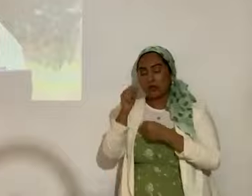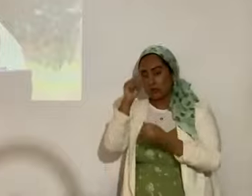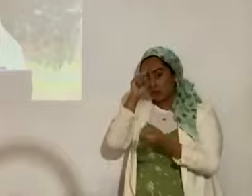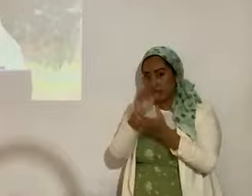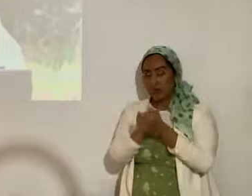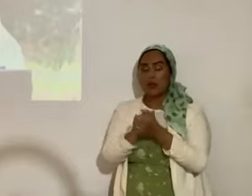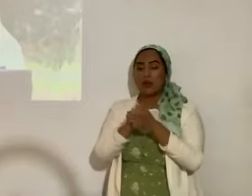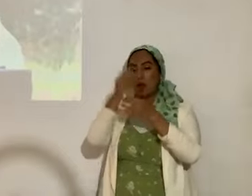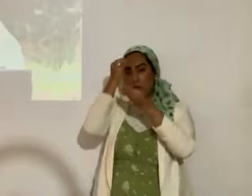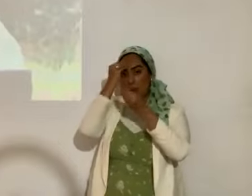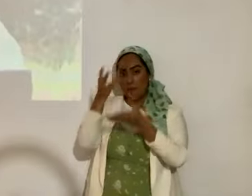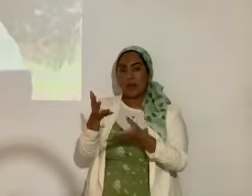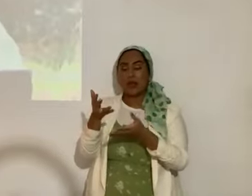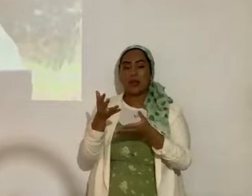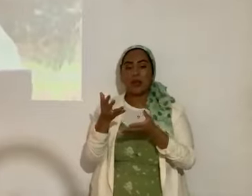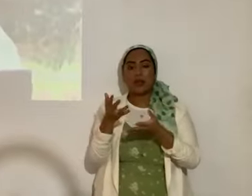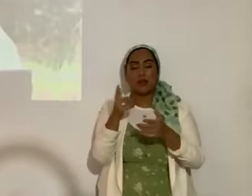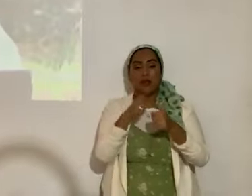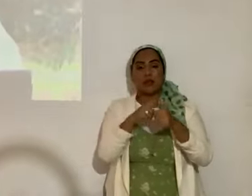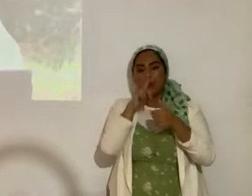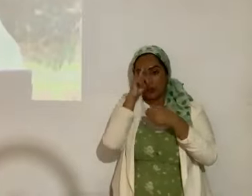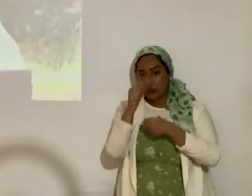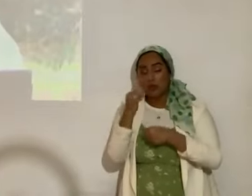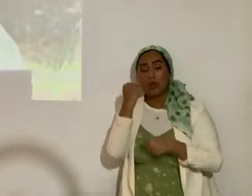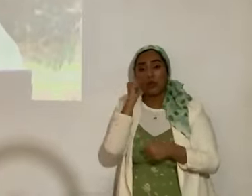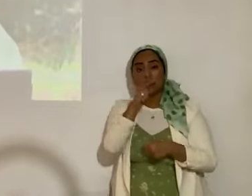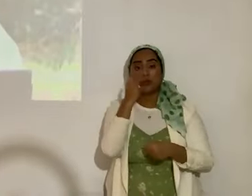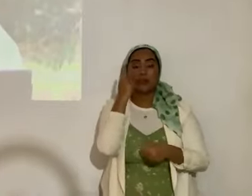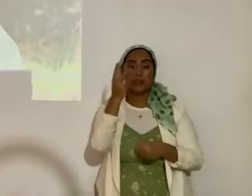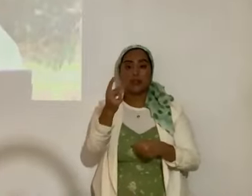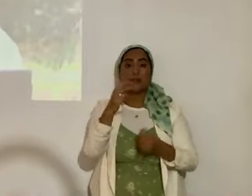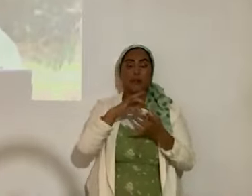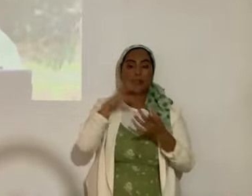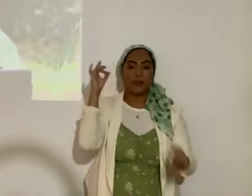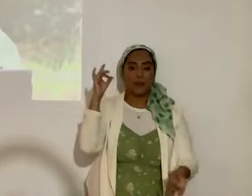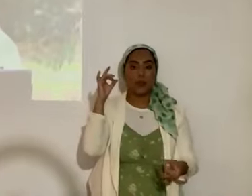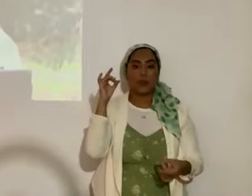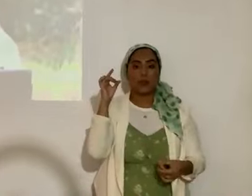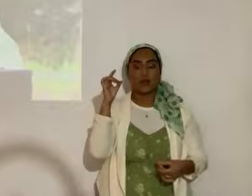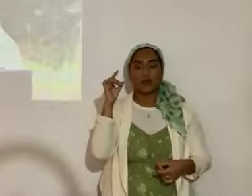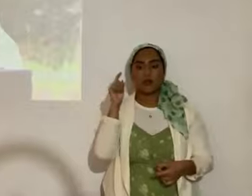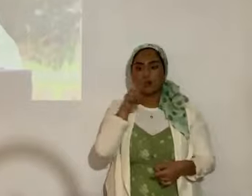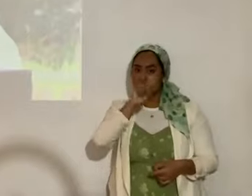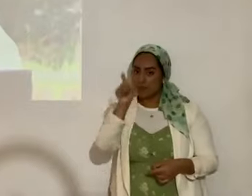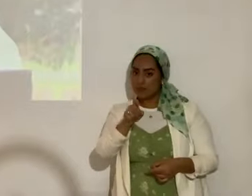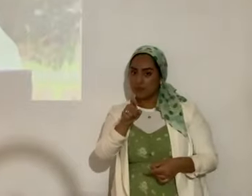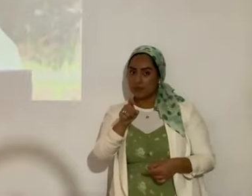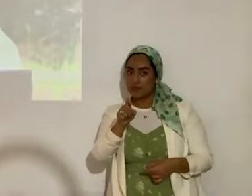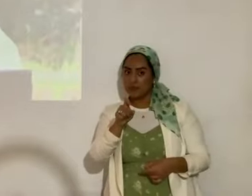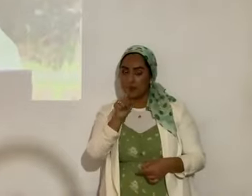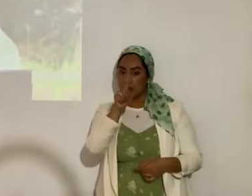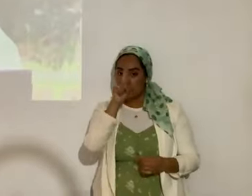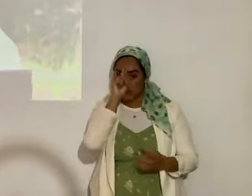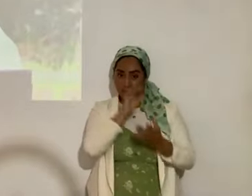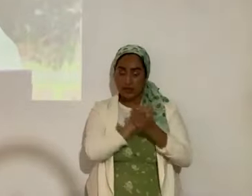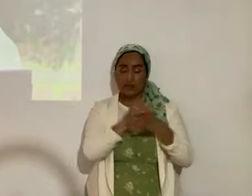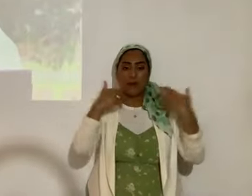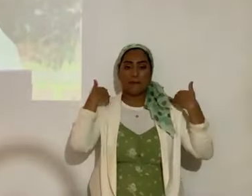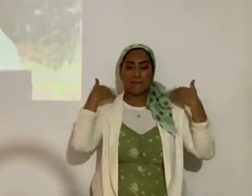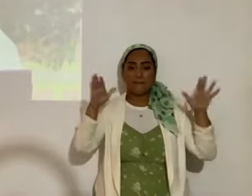confiar y obedecer La fe es confiar si tú ves lo espiritual entonces hace una pregunta crees que